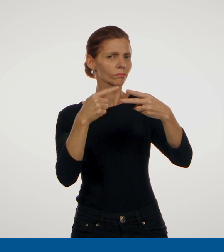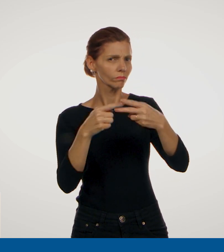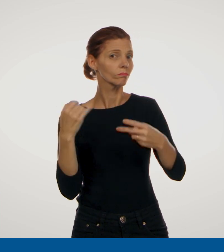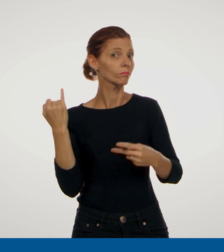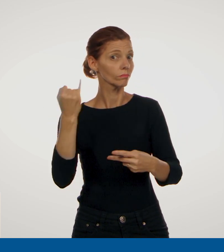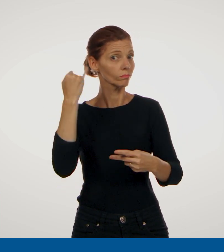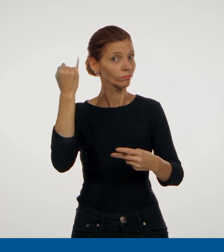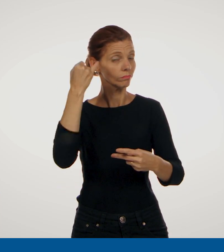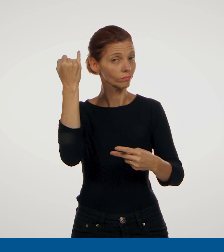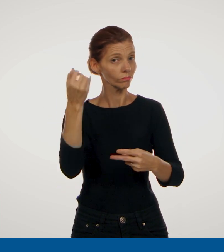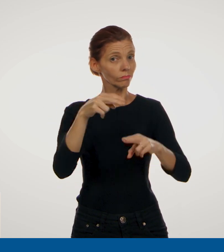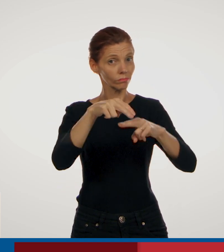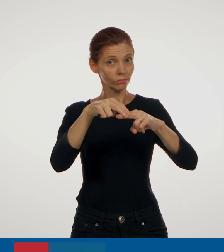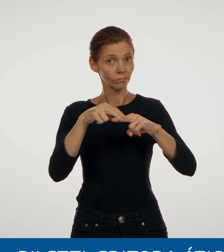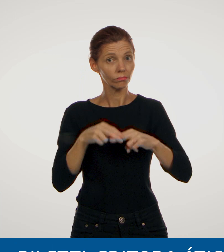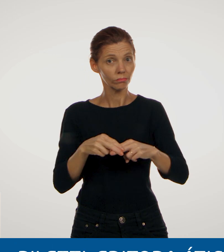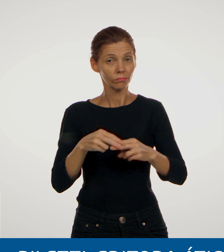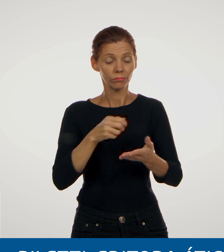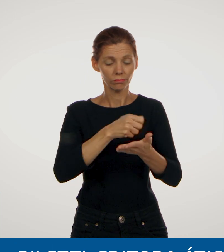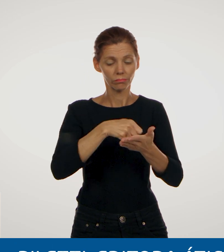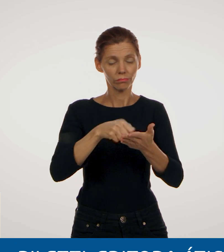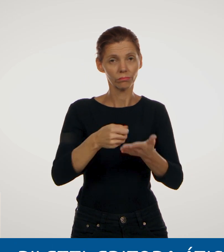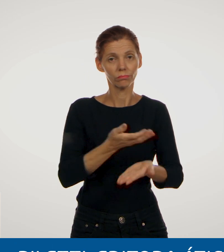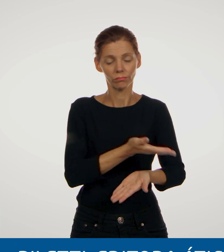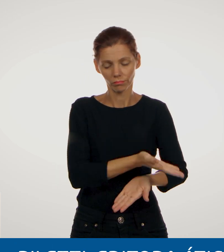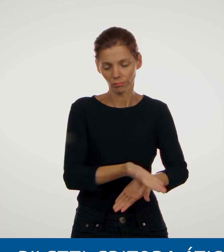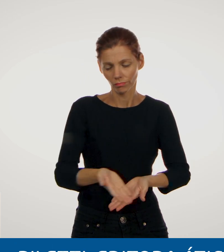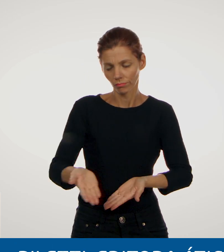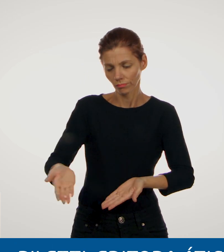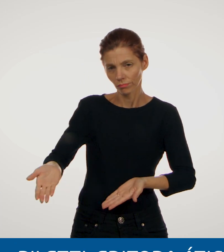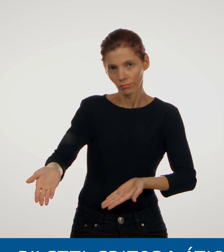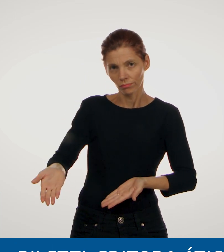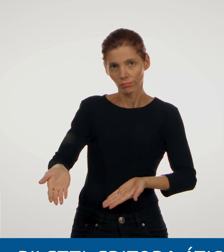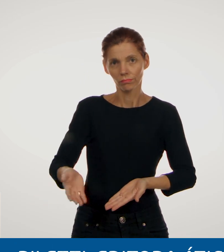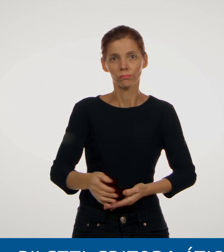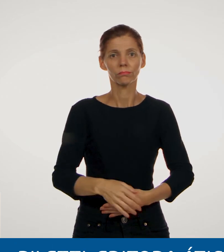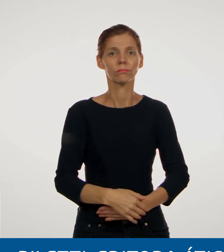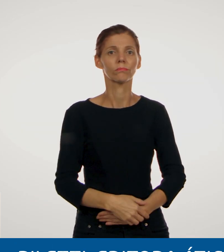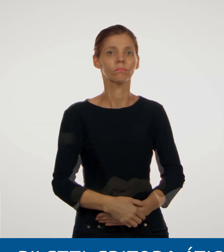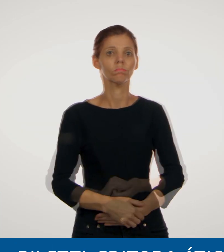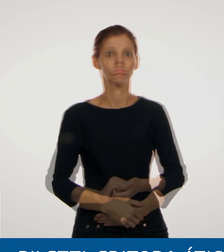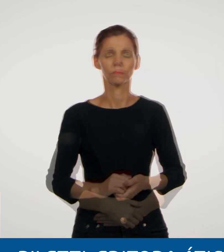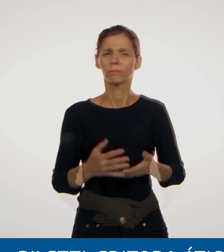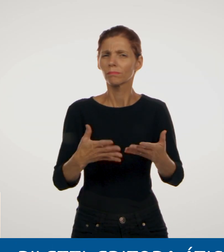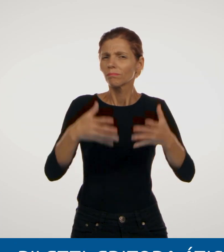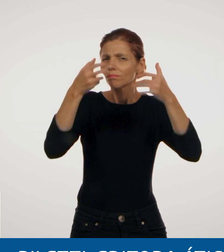fundamentais, conforme nos escreve Piletti em seu livro Psicologia Educacional, da editora Ática.